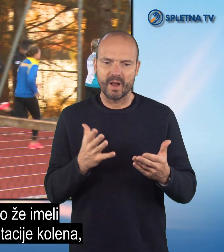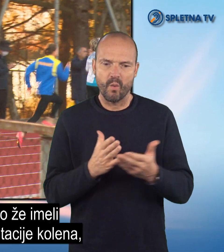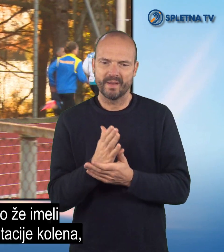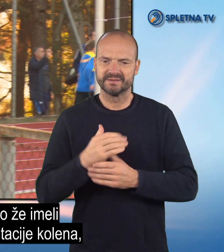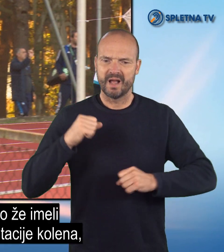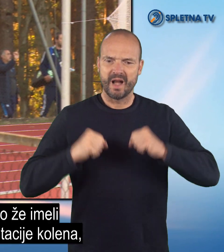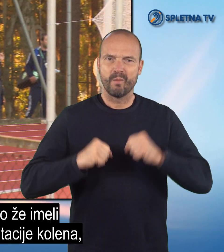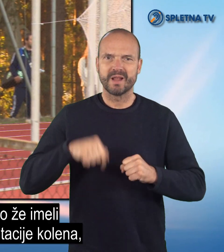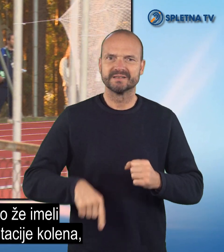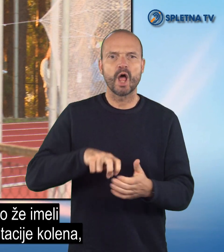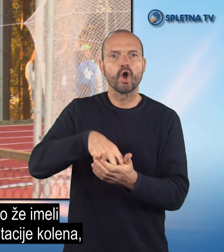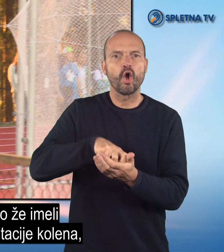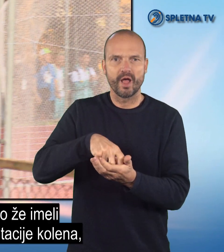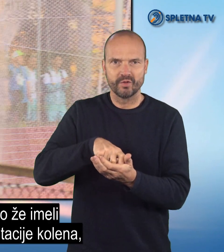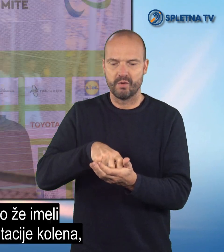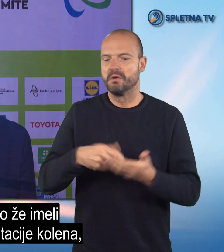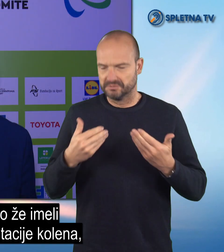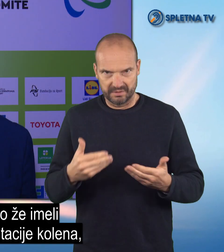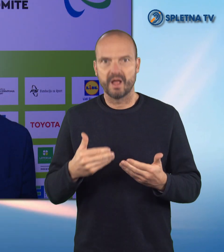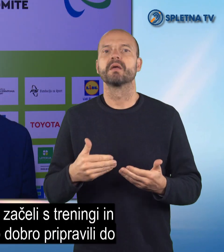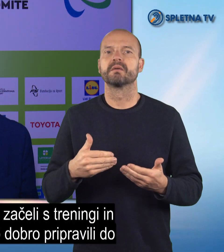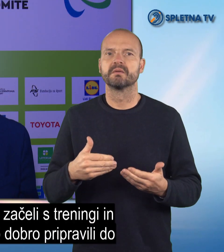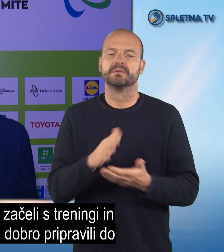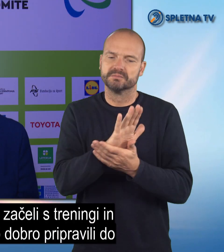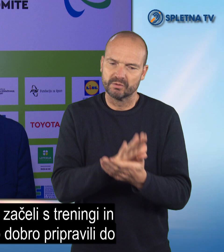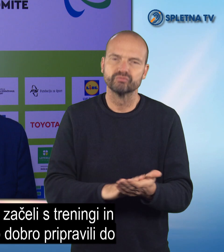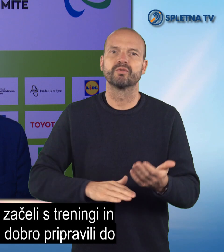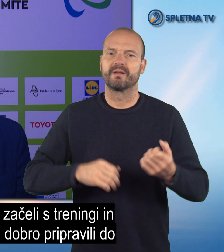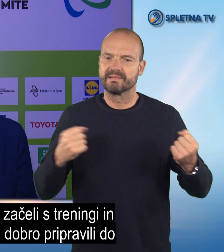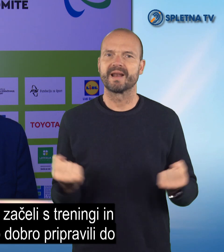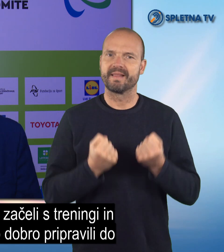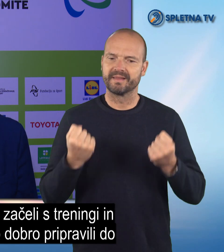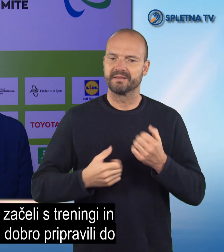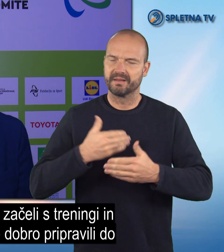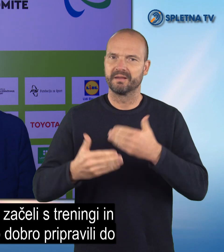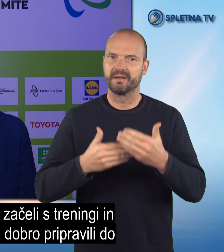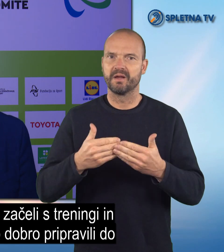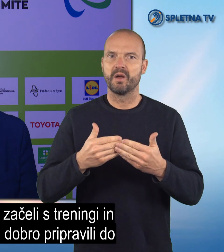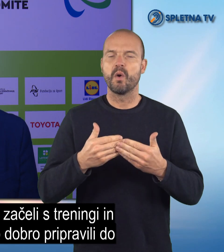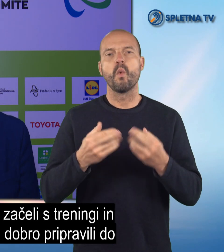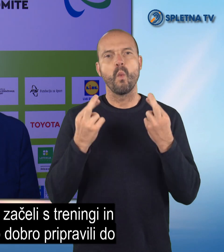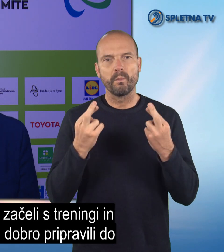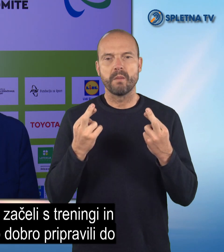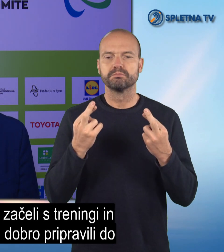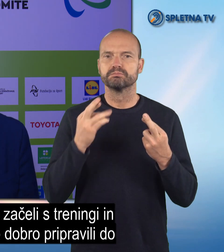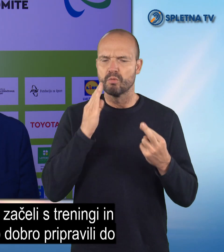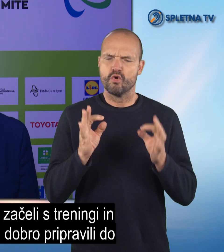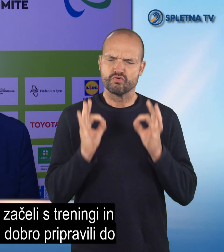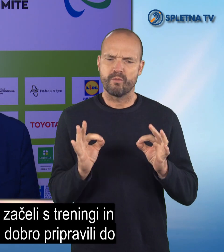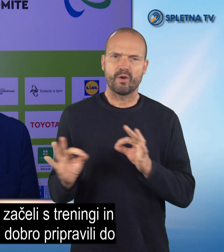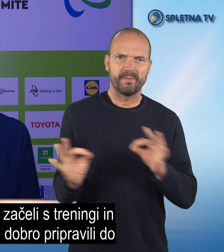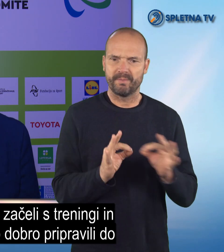Imeli smo nekaj vmes rehabilitacije kolena, zdaj pa spet smo pričeli s treningi. Upam, da se bomo